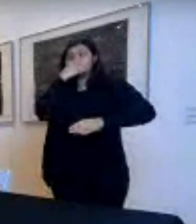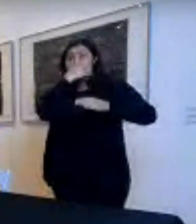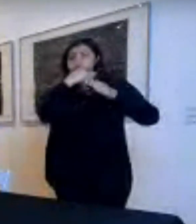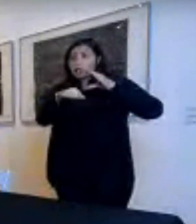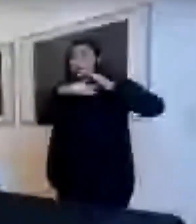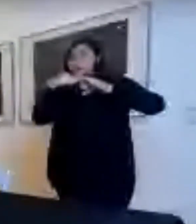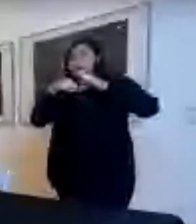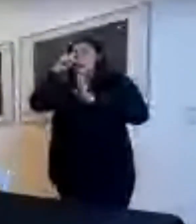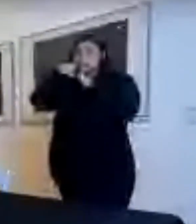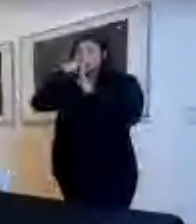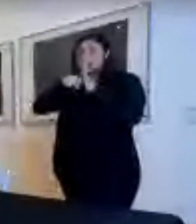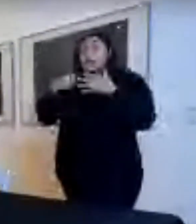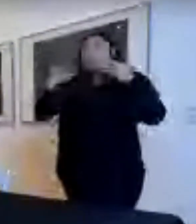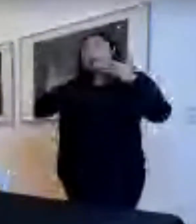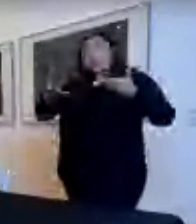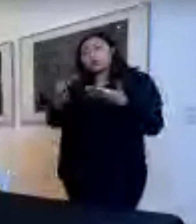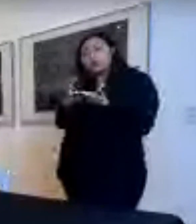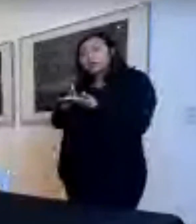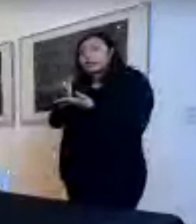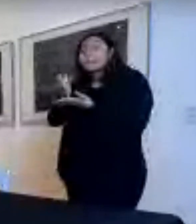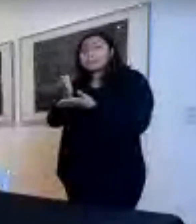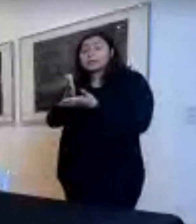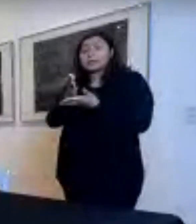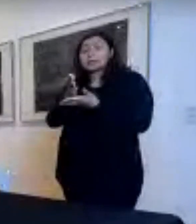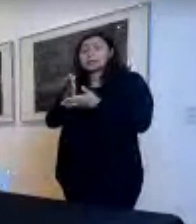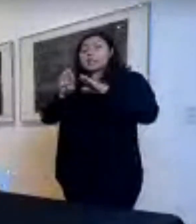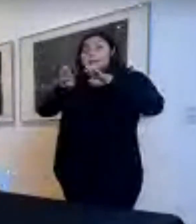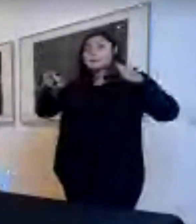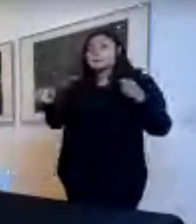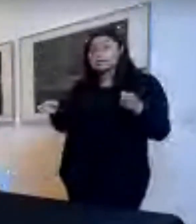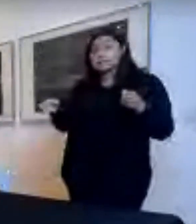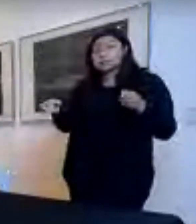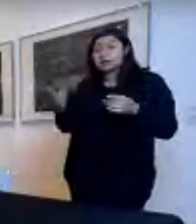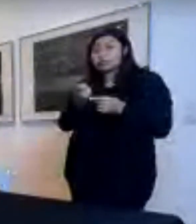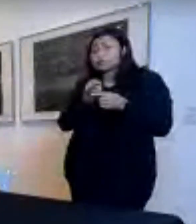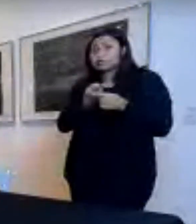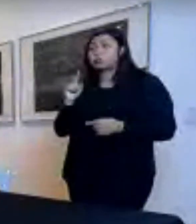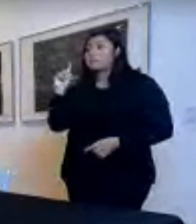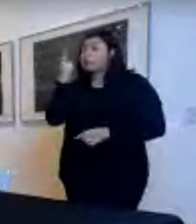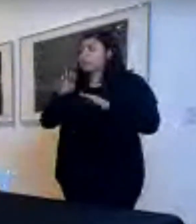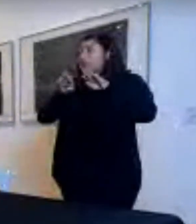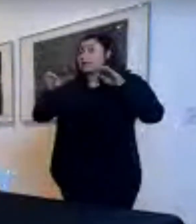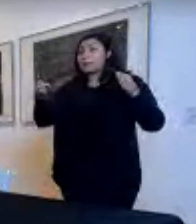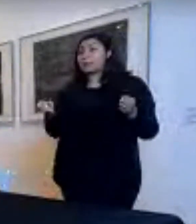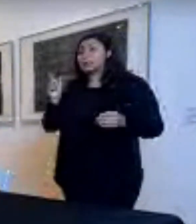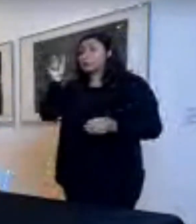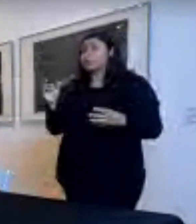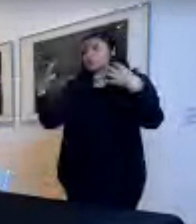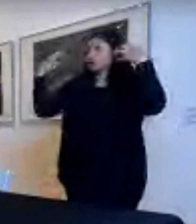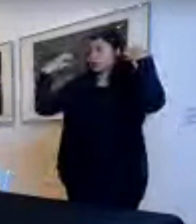Vamos ahora entonces a comenzar con nuestras mesas. La primera mesa va a moderar